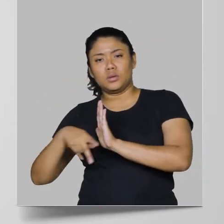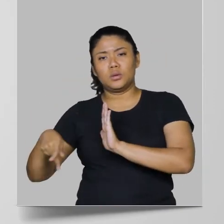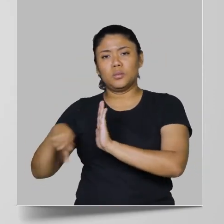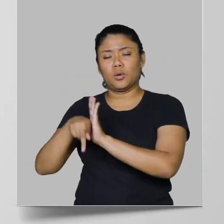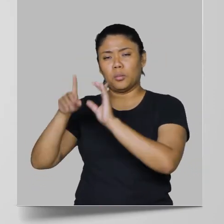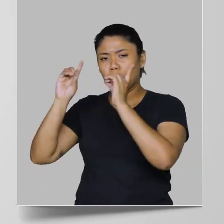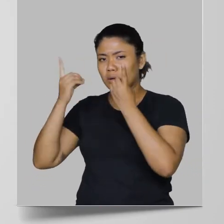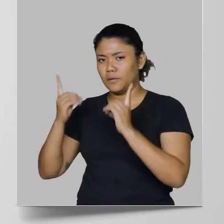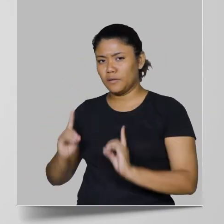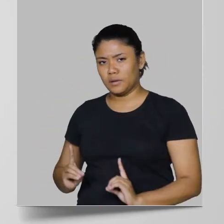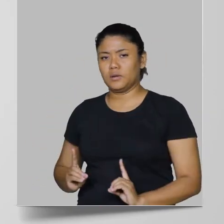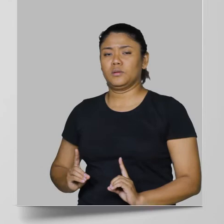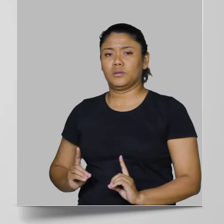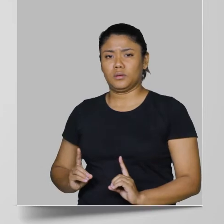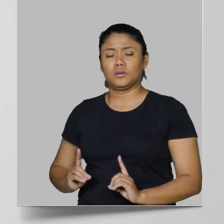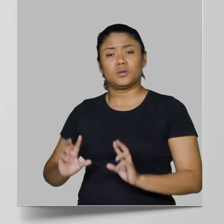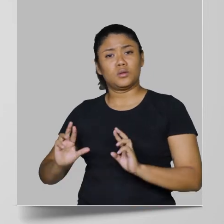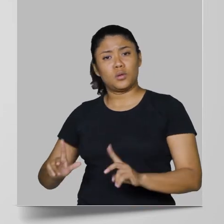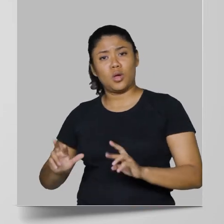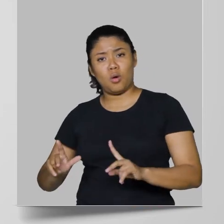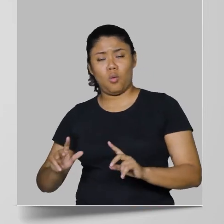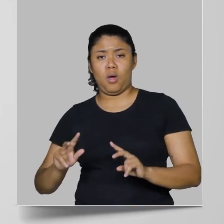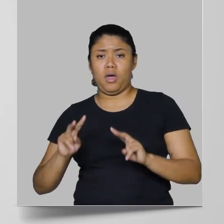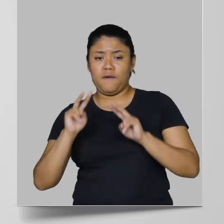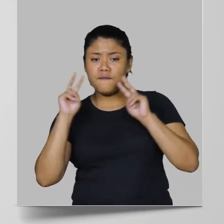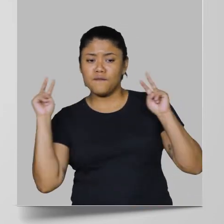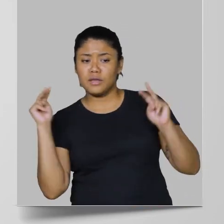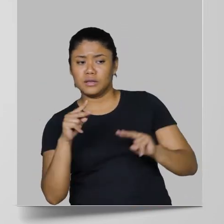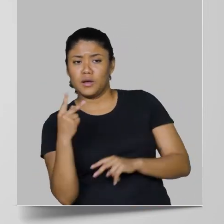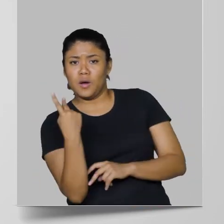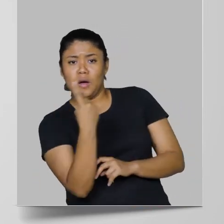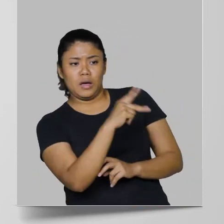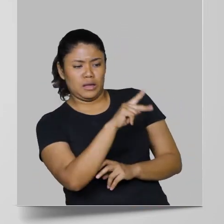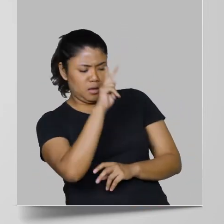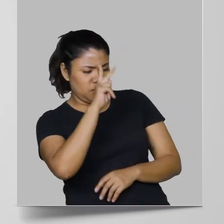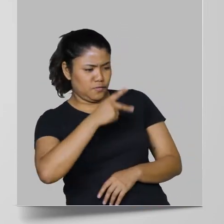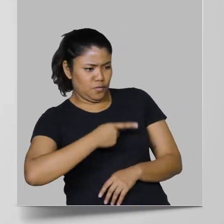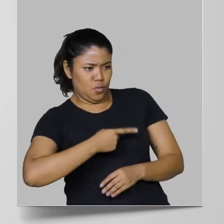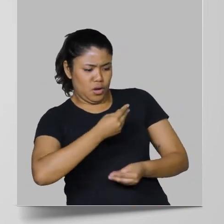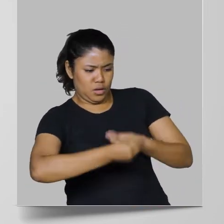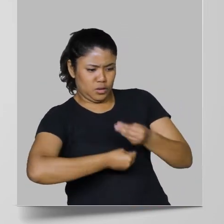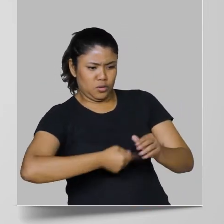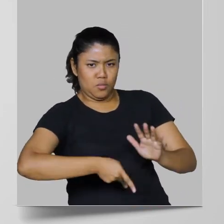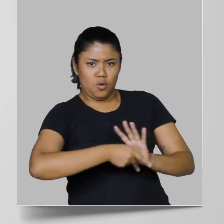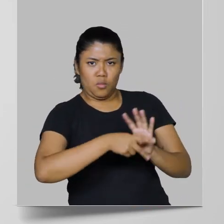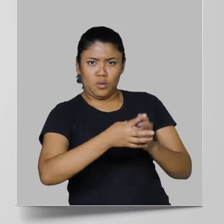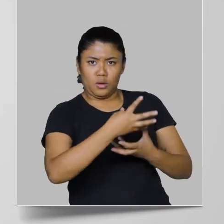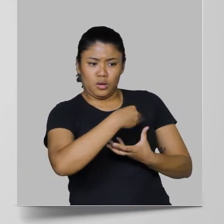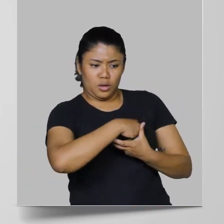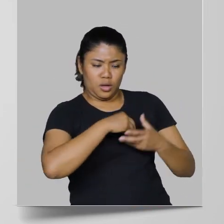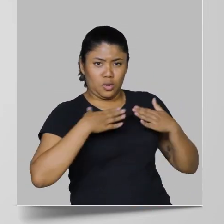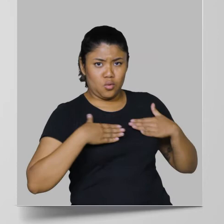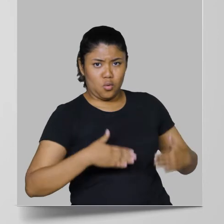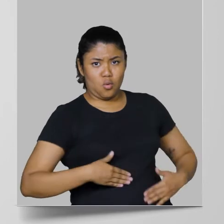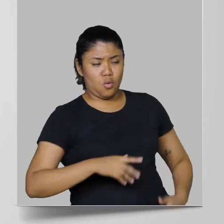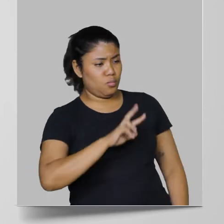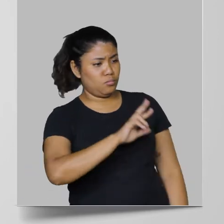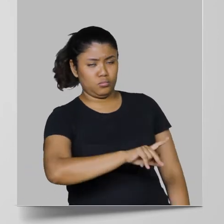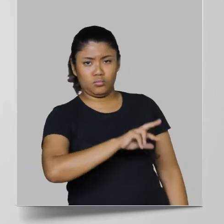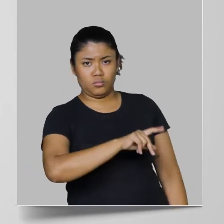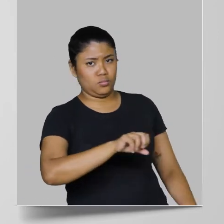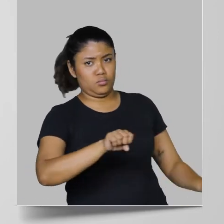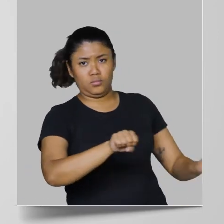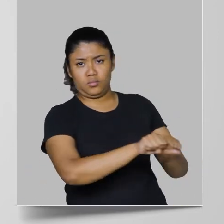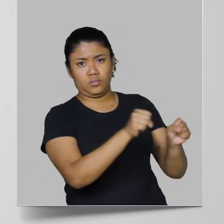deficiência, que não é mais essa visão individualista, hegemônica, que a